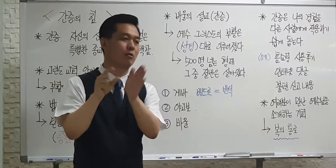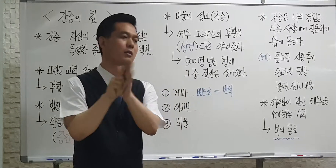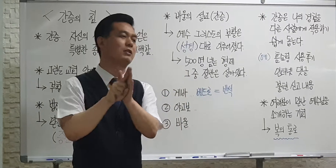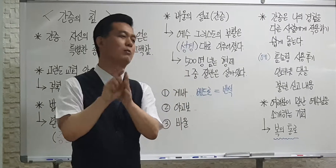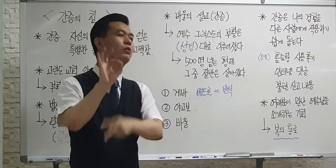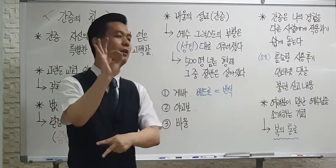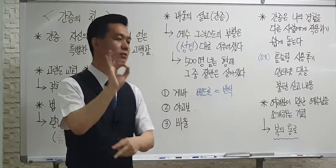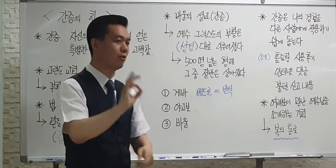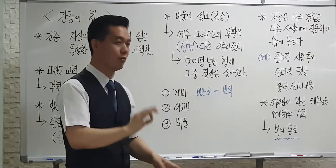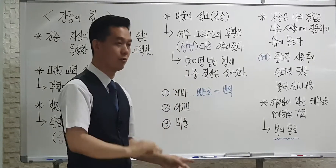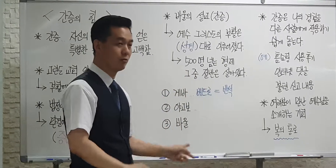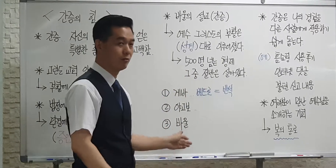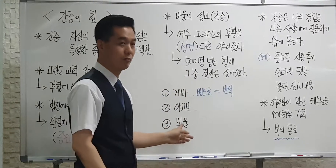믿지 못했어요.